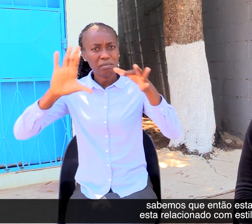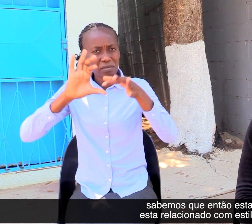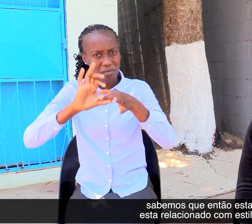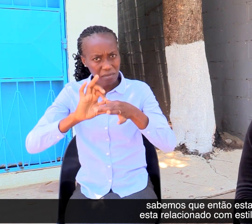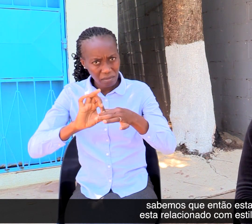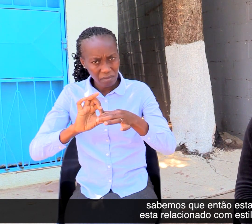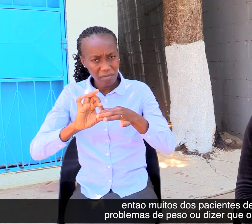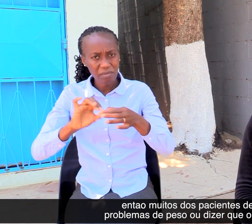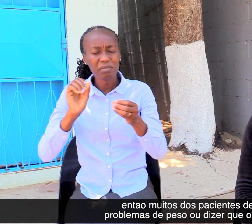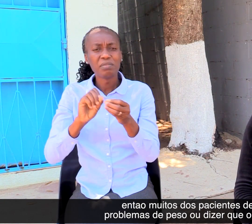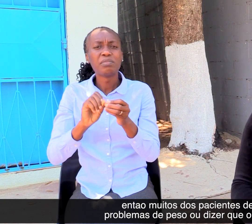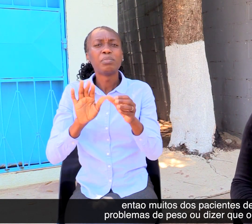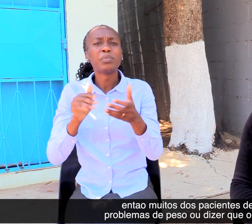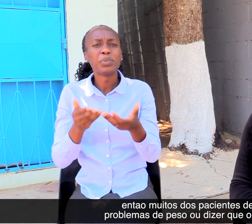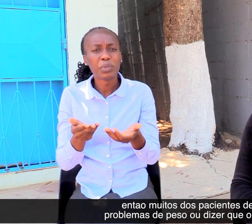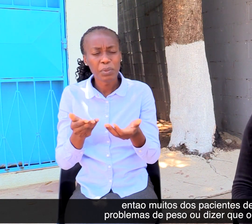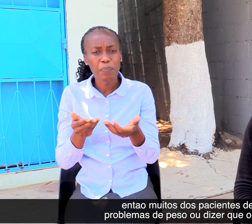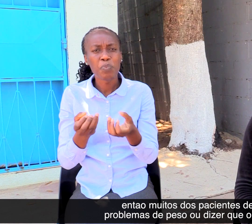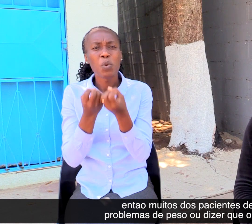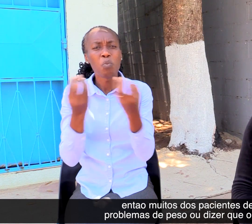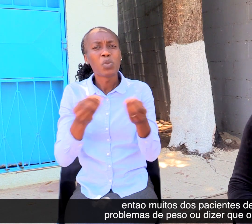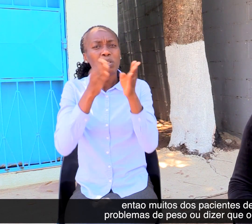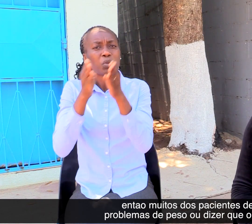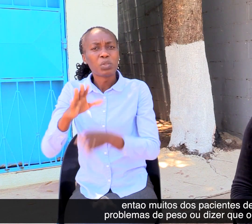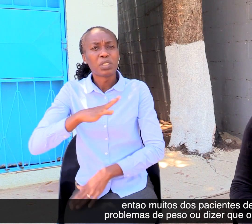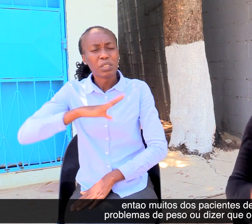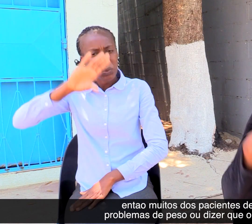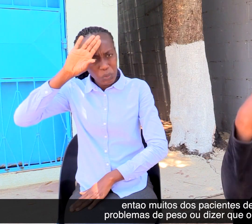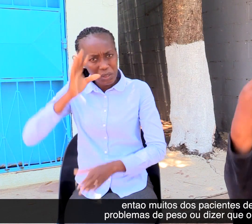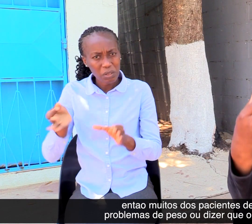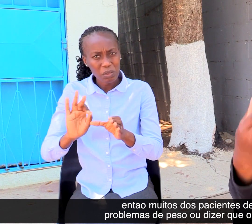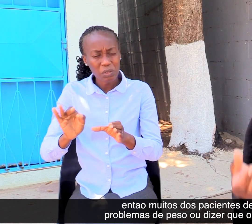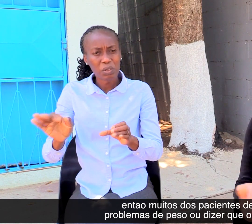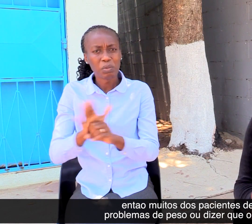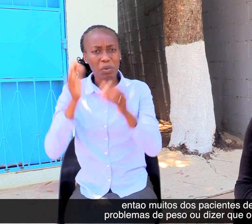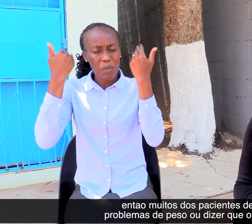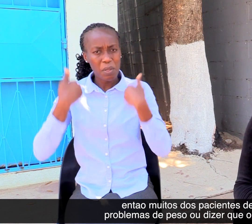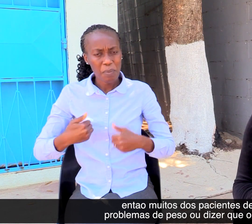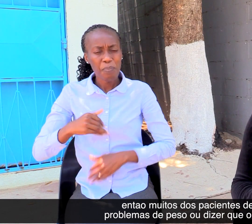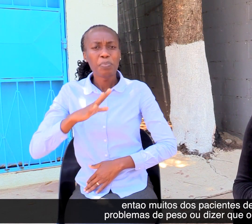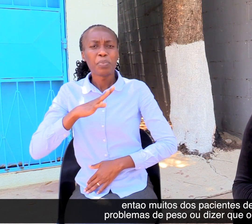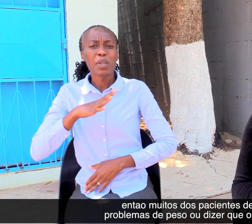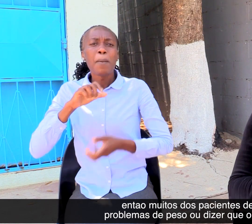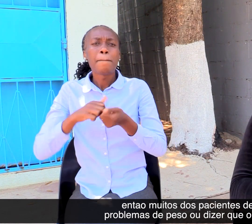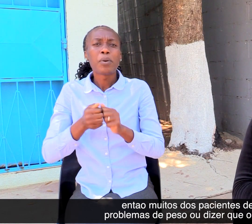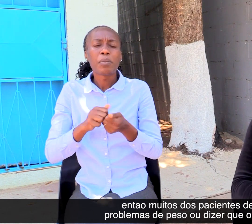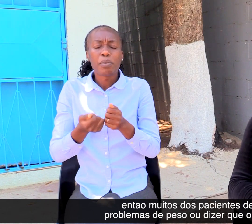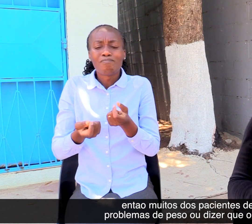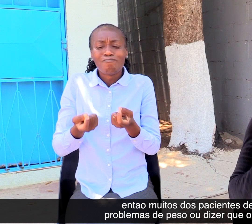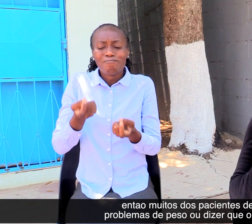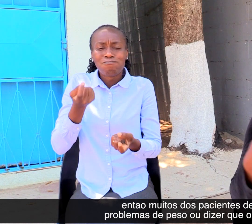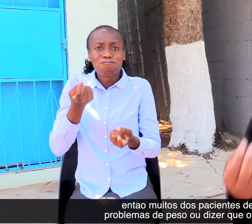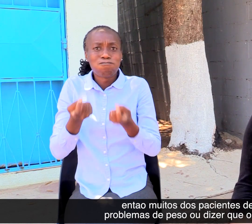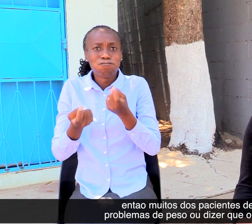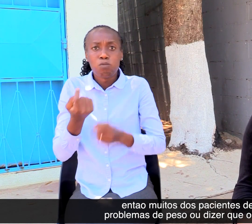estilo de vida. Então, muitos dos pacientes diabéticos têm um problema de peso, ou por outra, dizer que